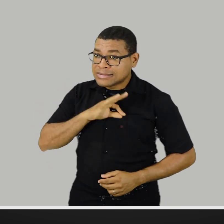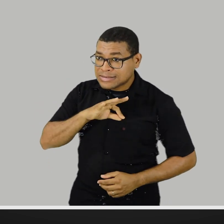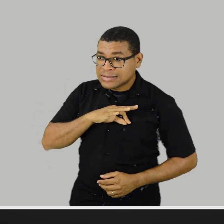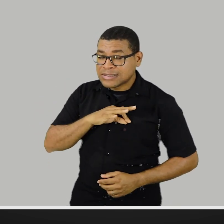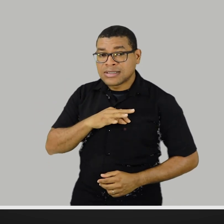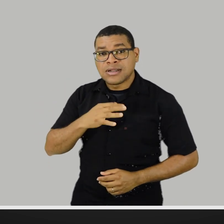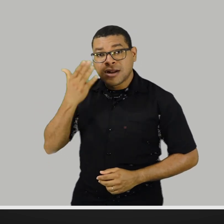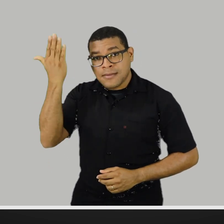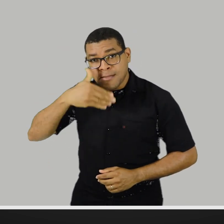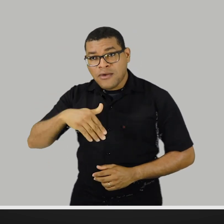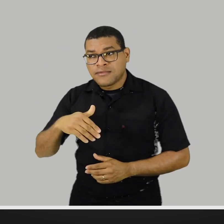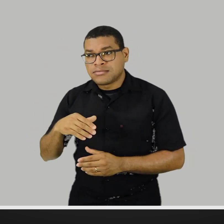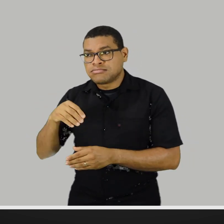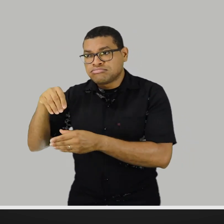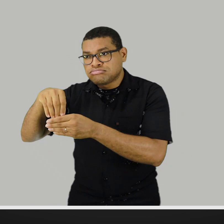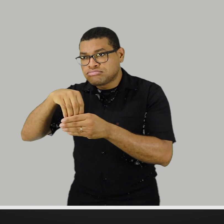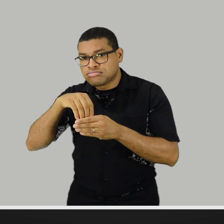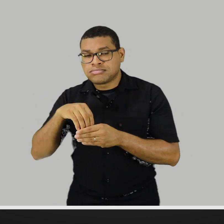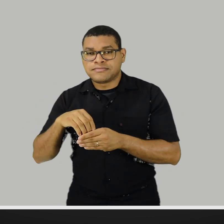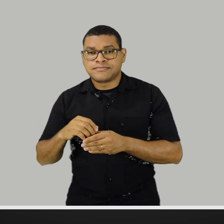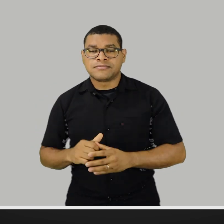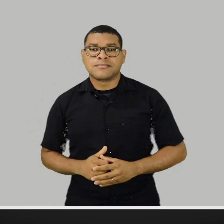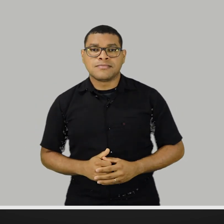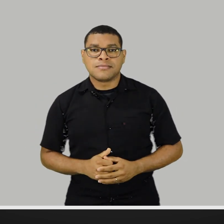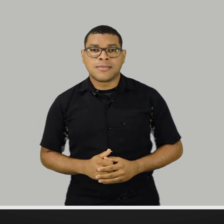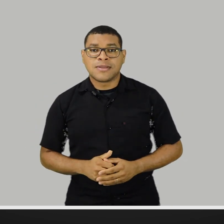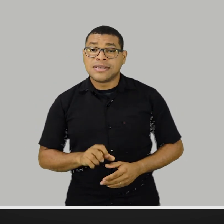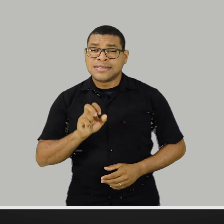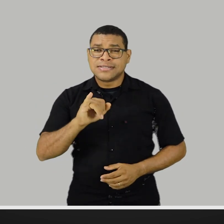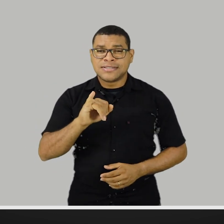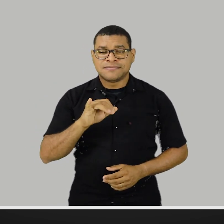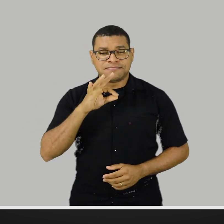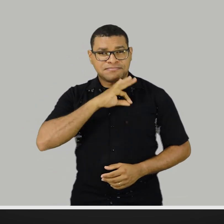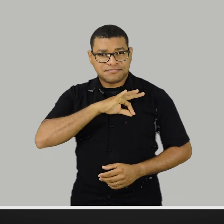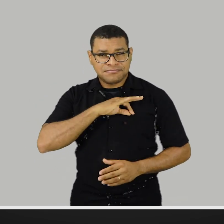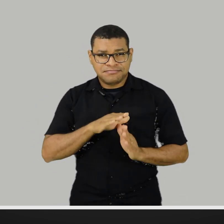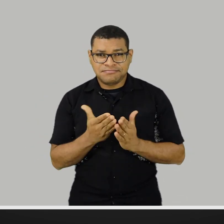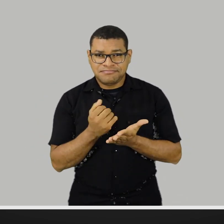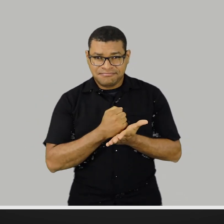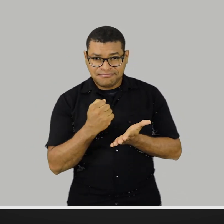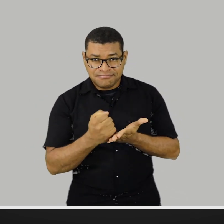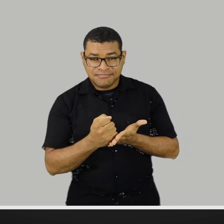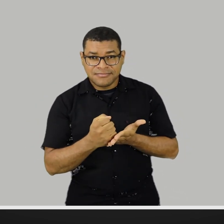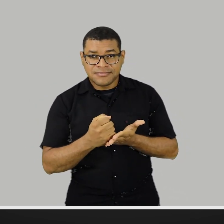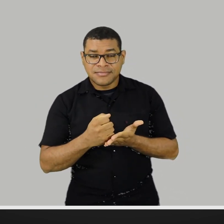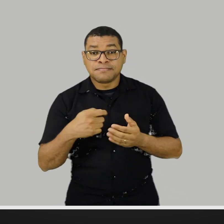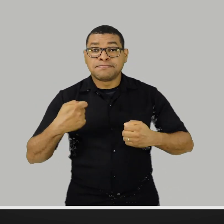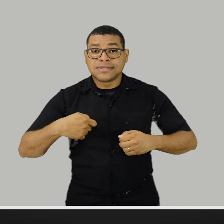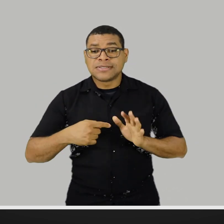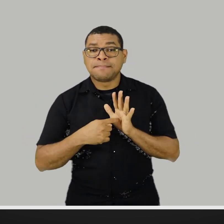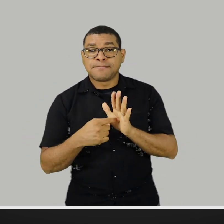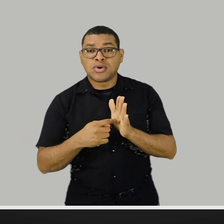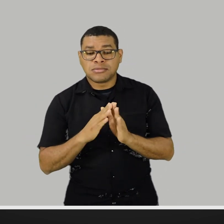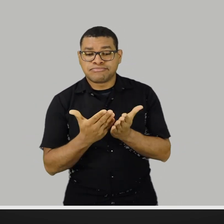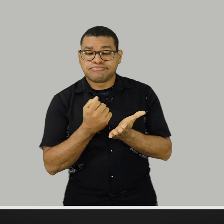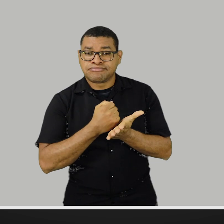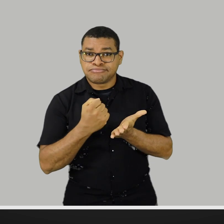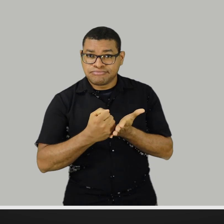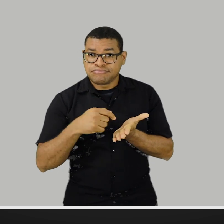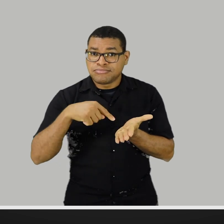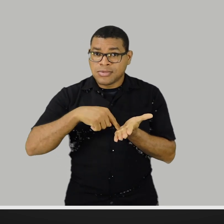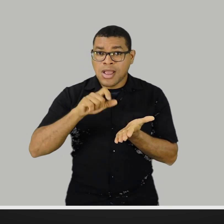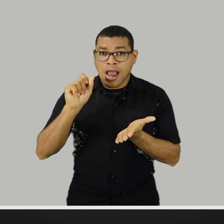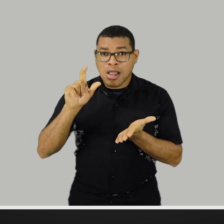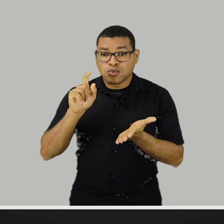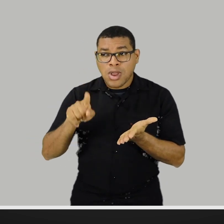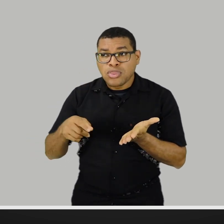opções a seguir se trabalhadores assalariados carteira de trabalho profissional CTPS atualizada